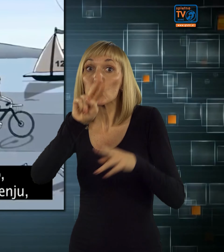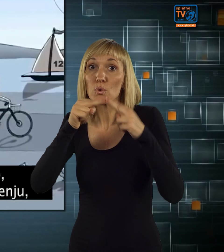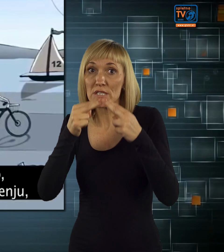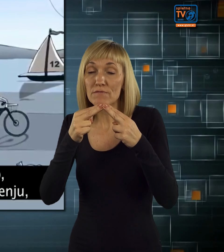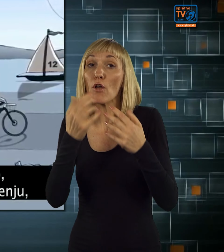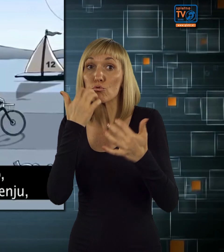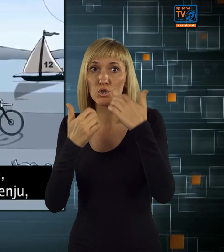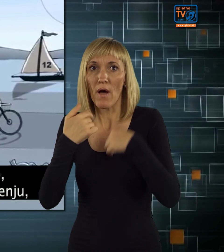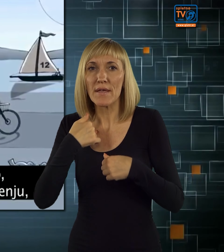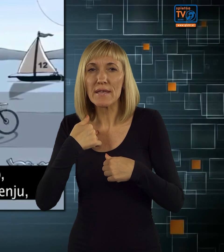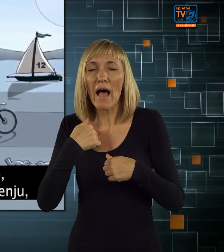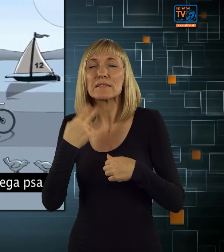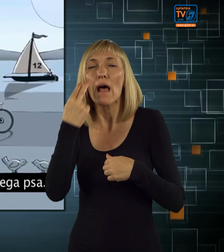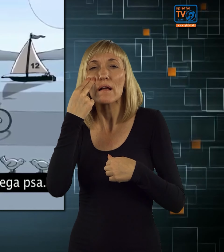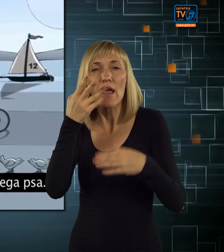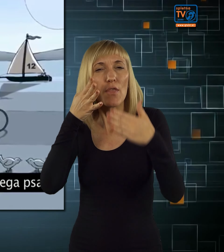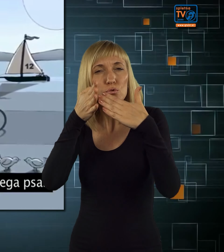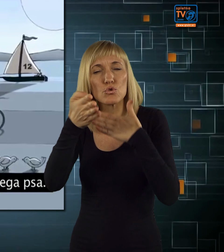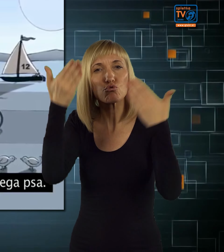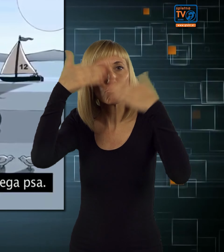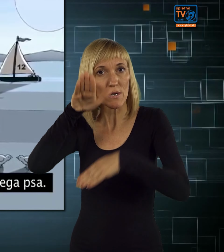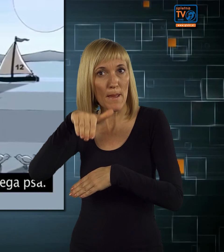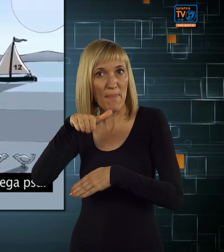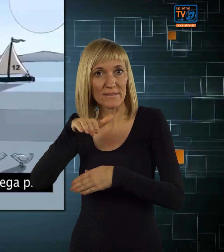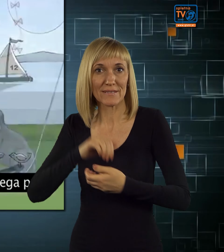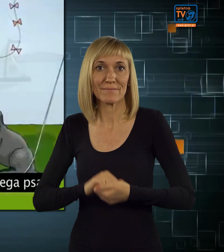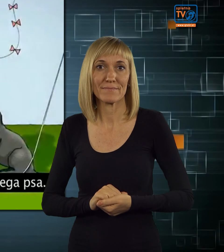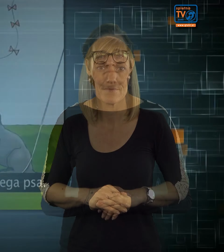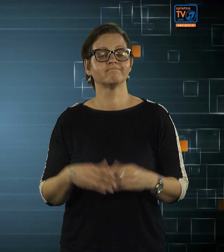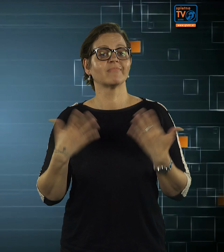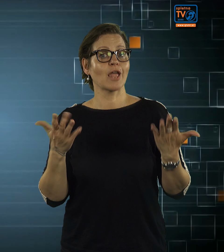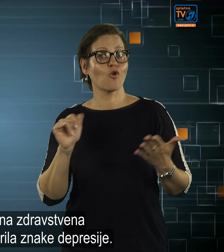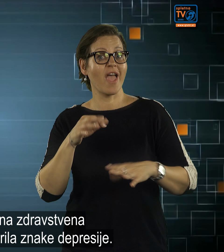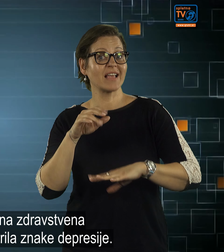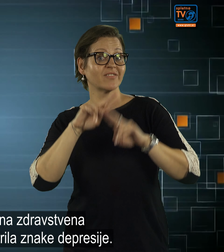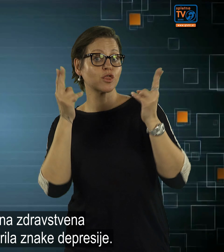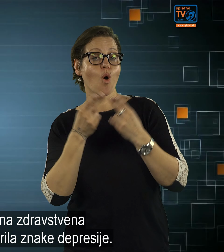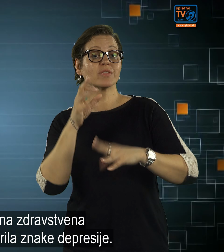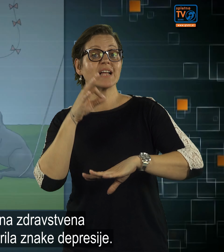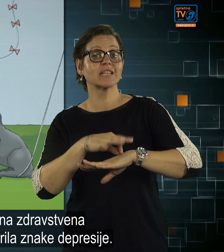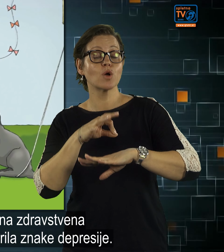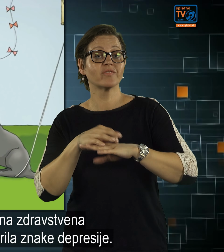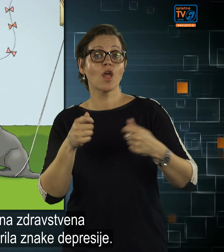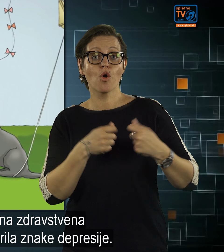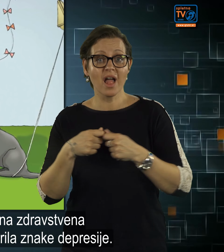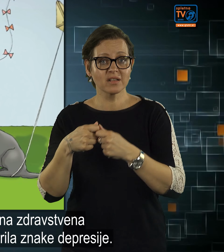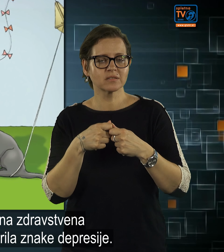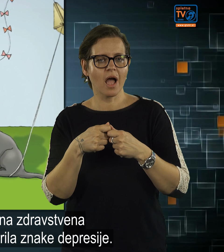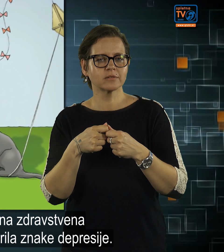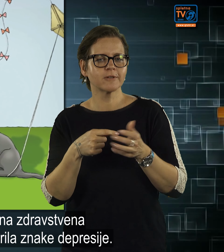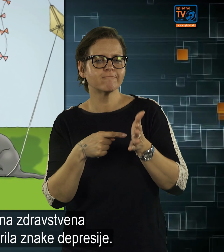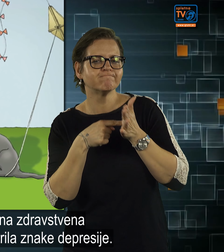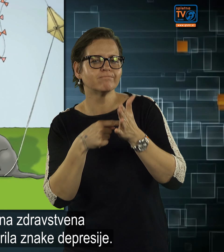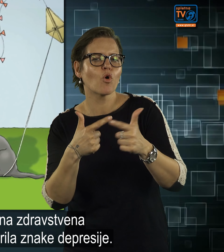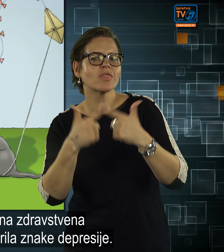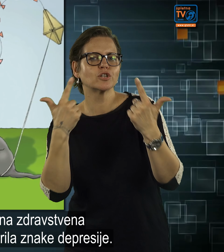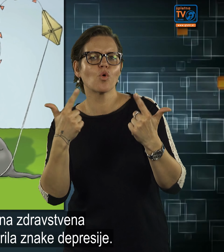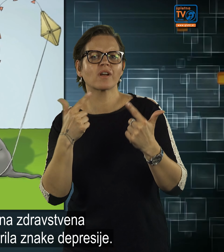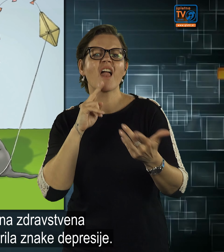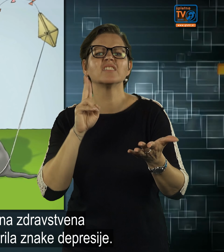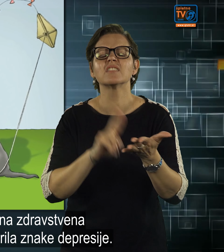world seemed to be enjoying life, I could only see it through the black dog. Tako je Svetovna zdravstvena organizacija ponazorila